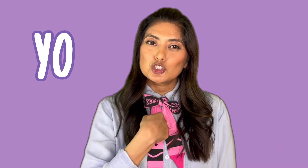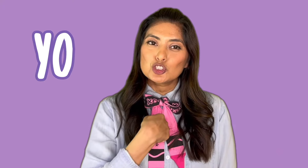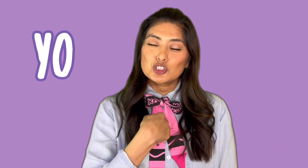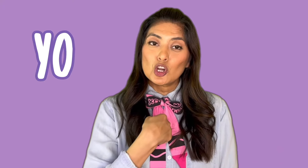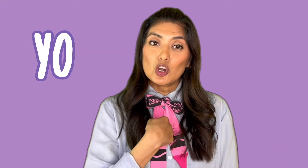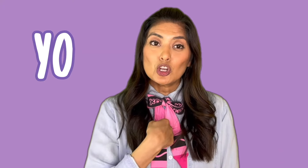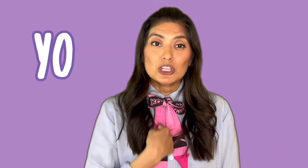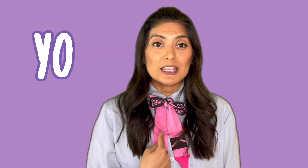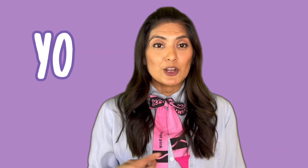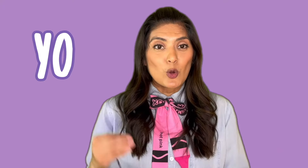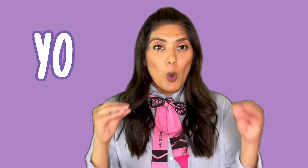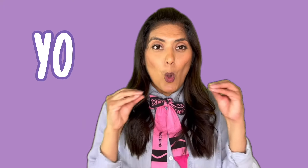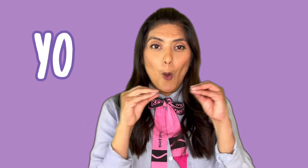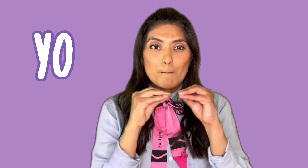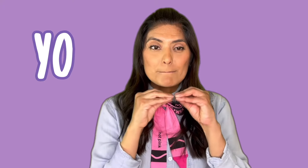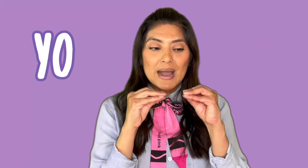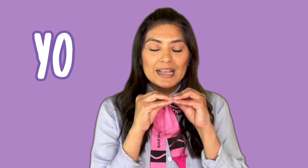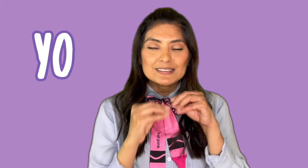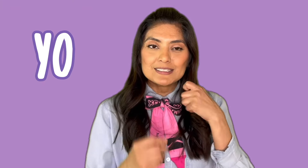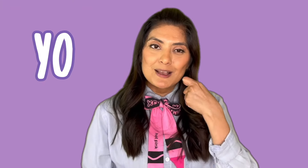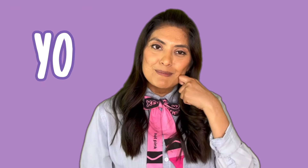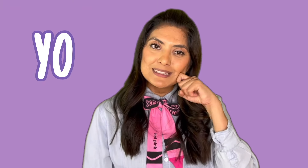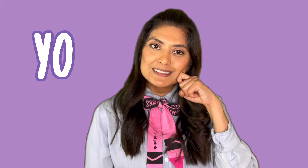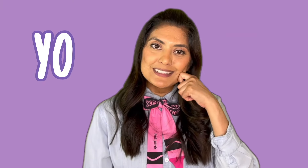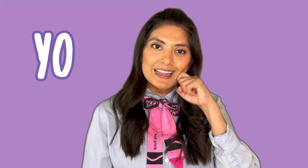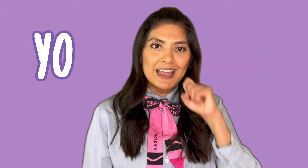Yo quiero más manzana.